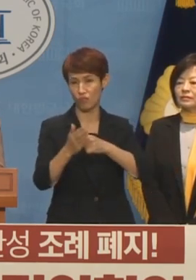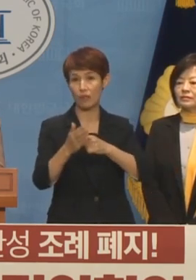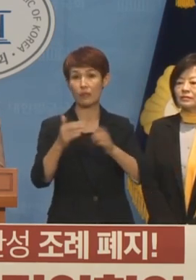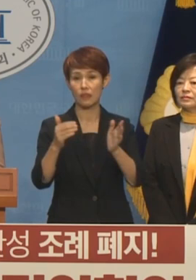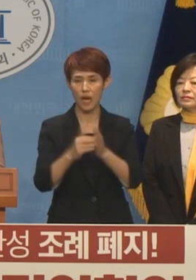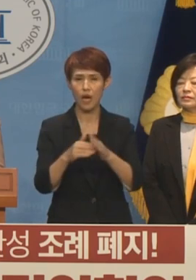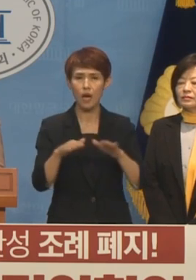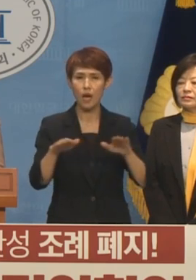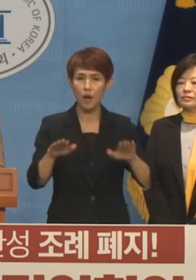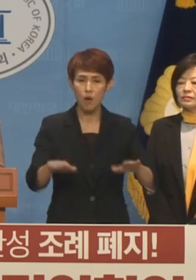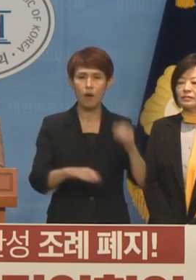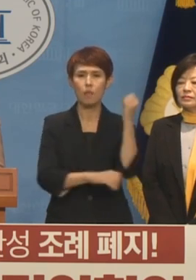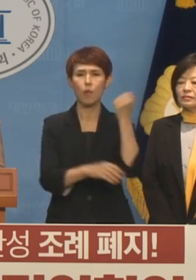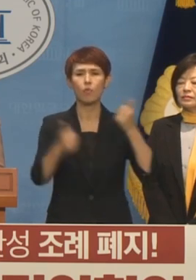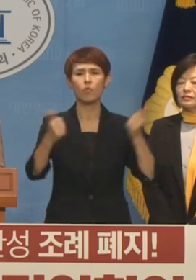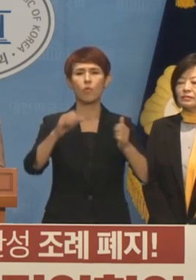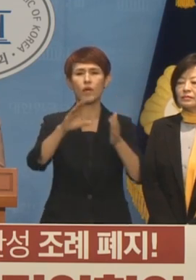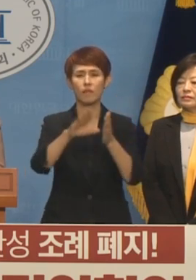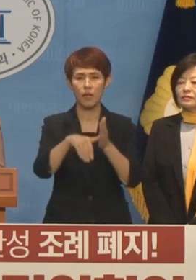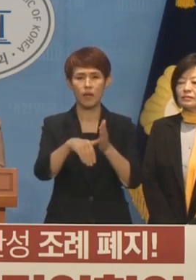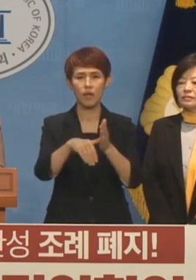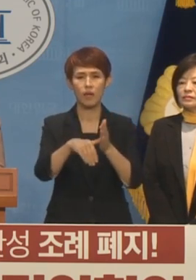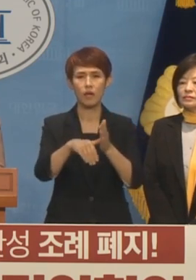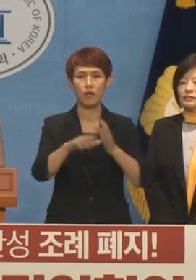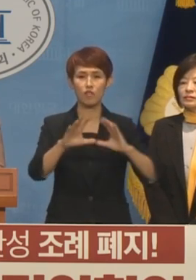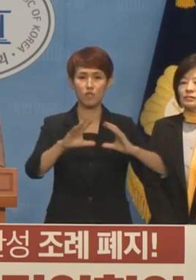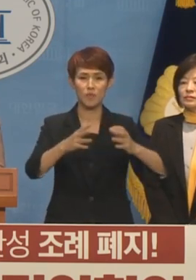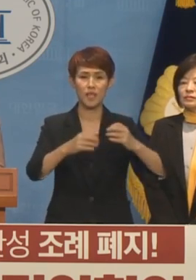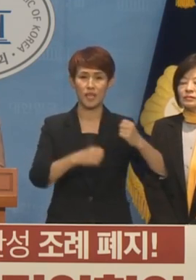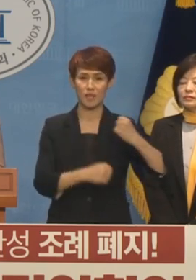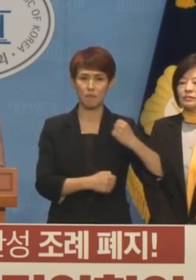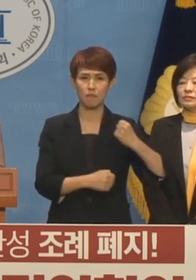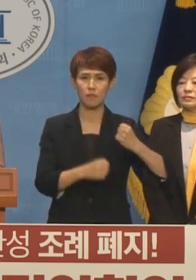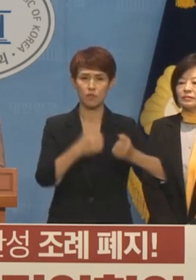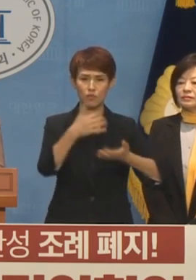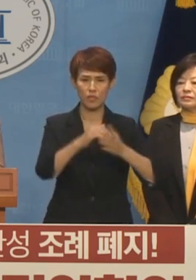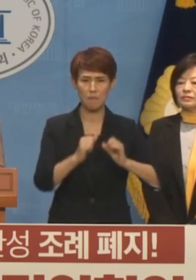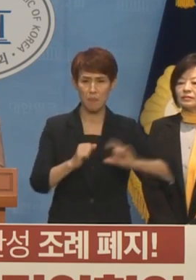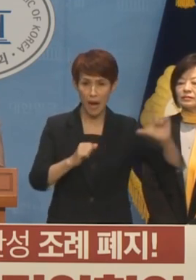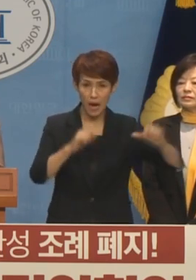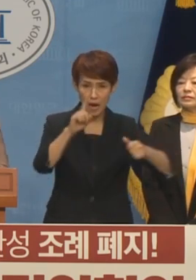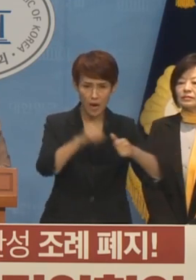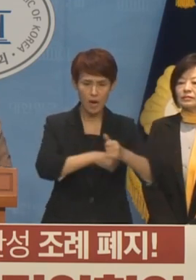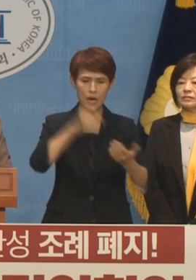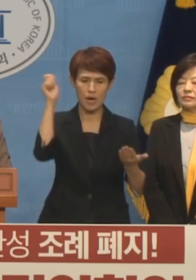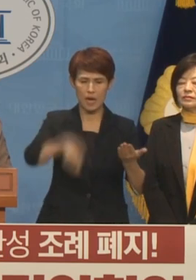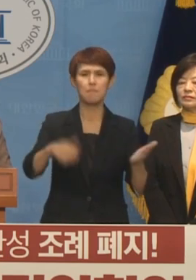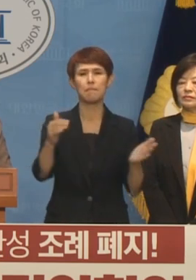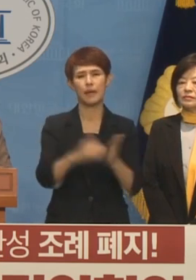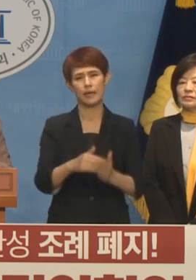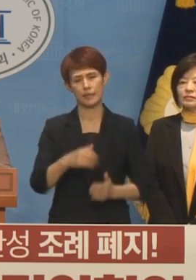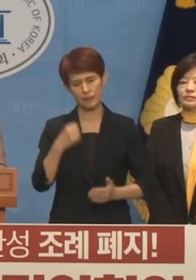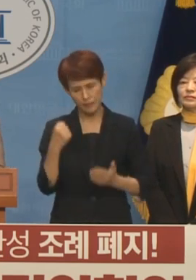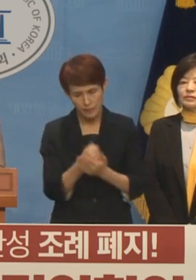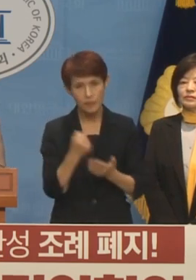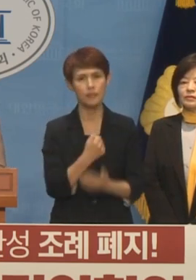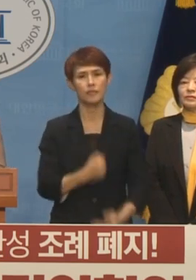방금 본회의에서 또 국민의힘 다수로 해서 처리가 됐다고 하니 정말 강한 유감을